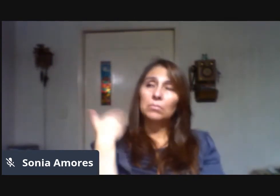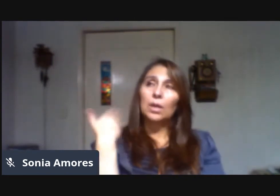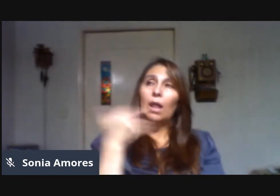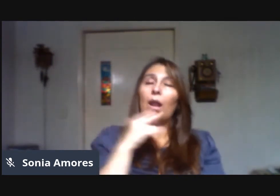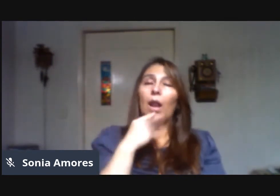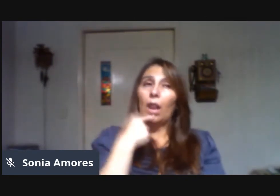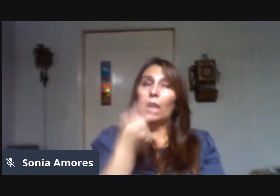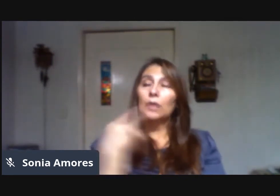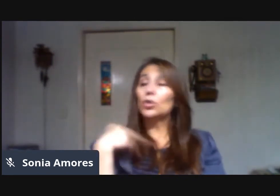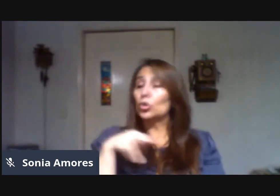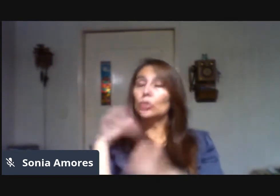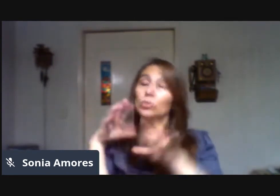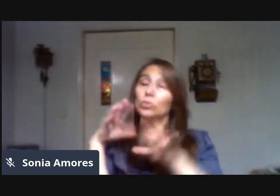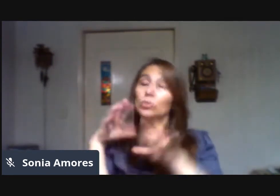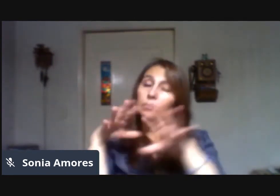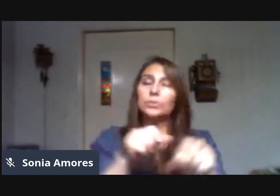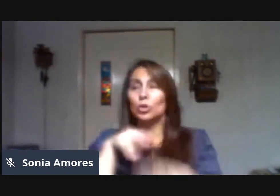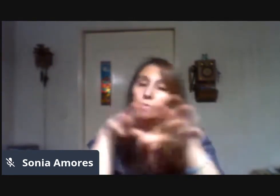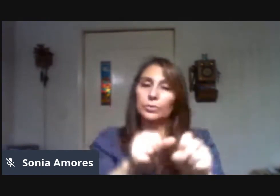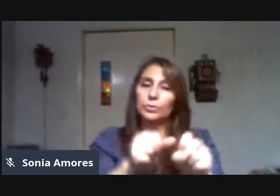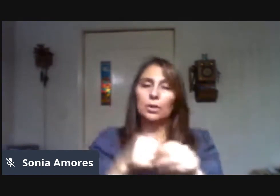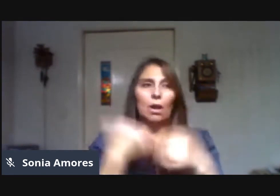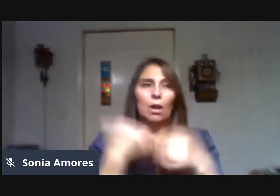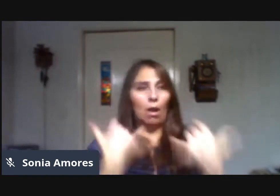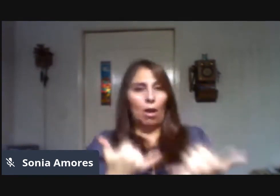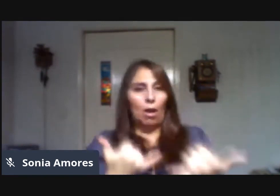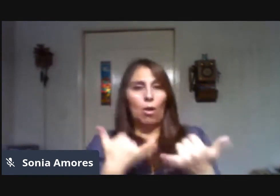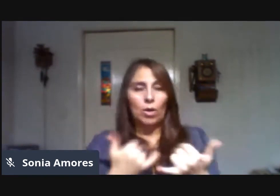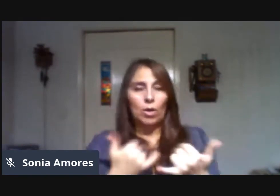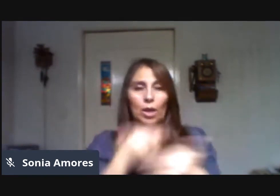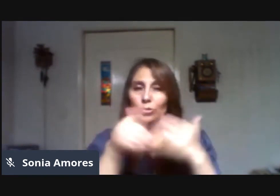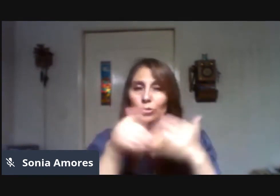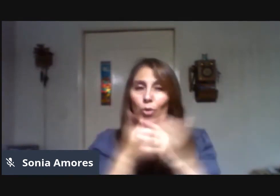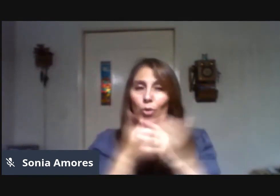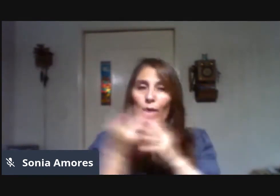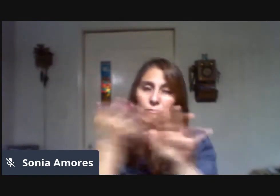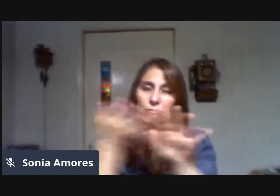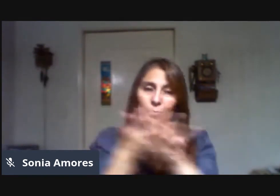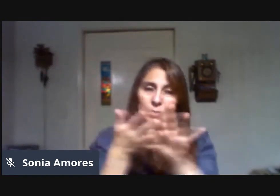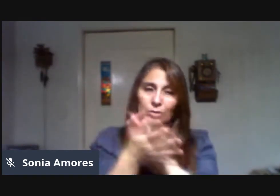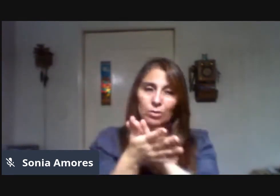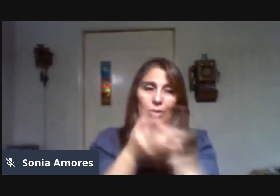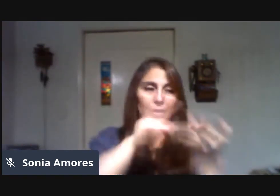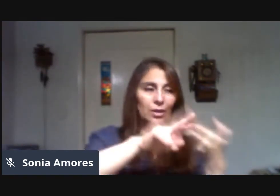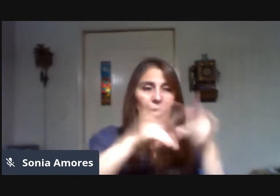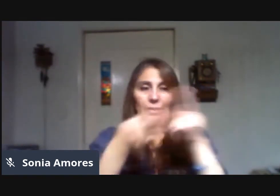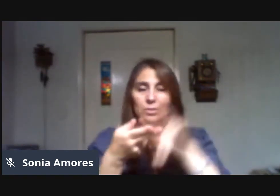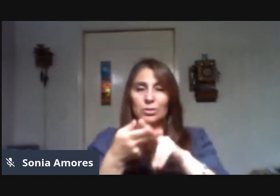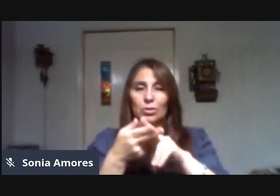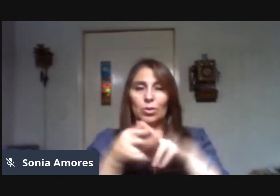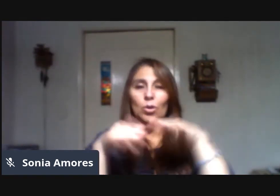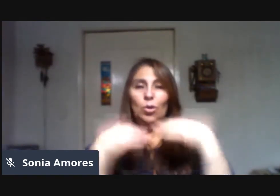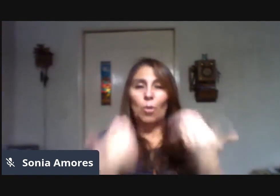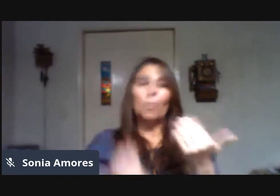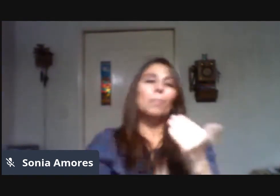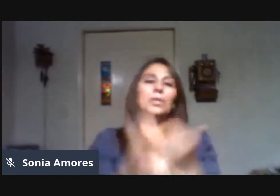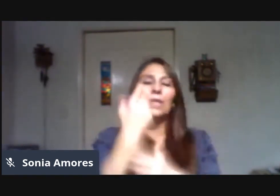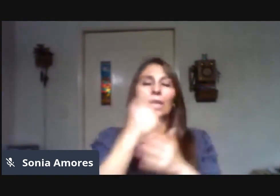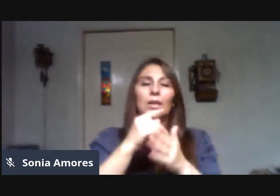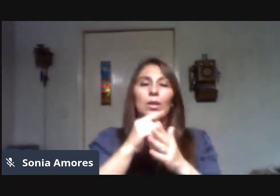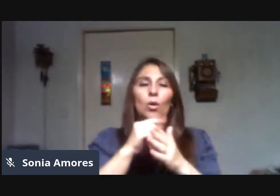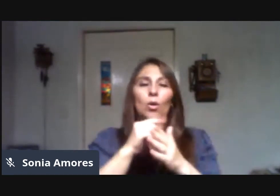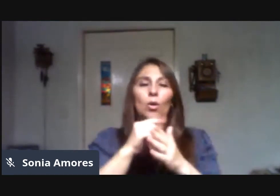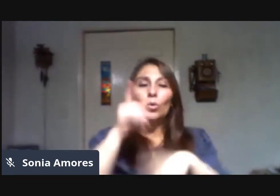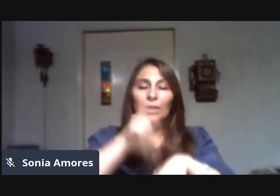ahora cada mensaje está en función precisamente de iniciar un ciclo de confrontación